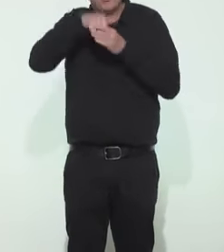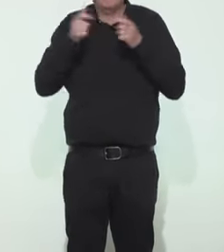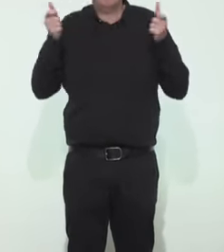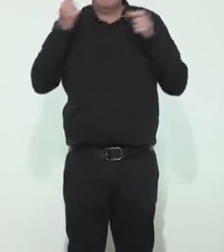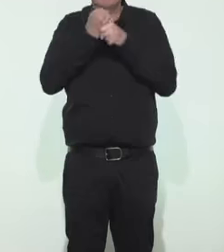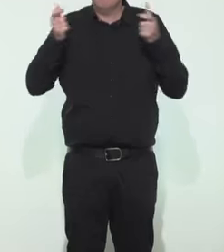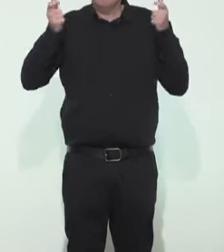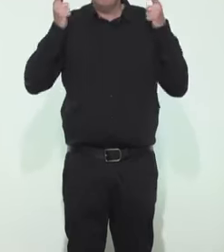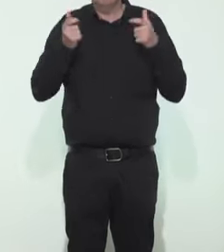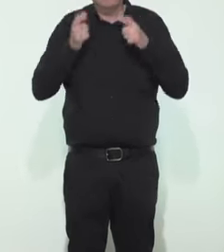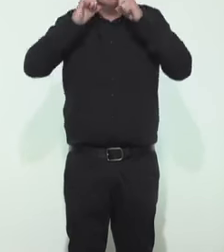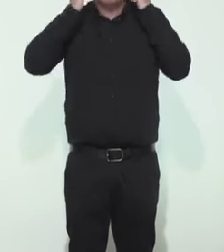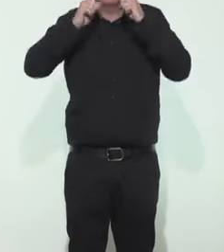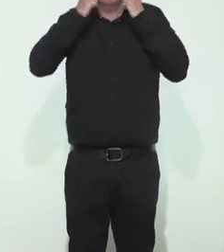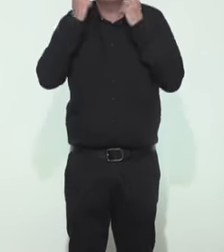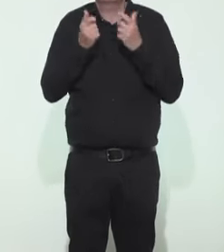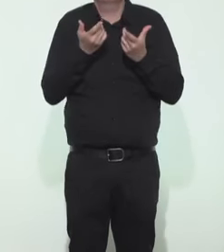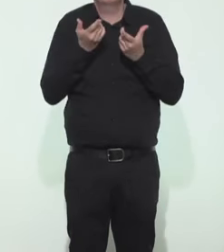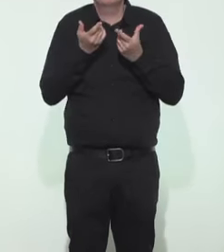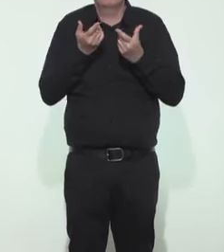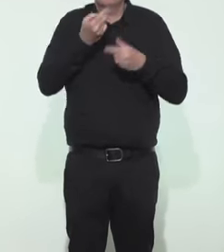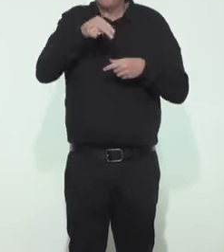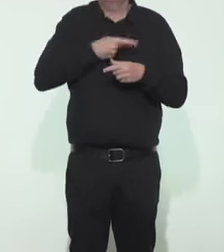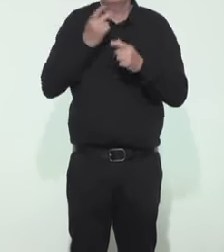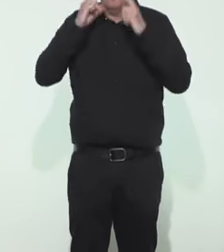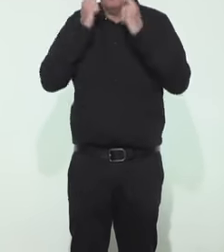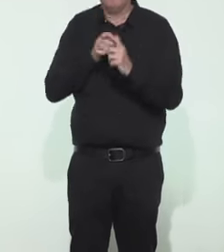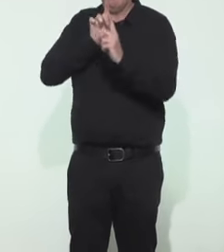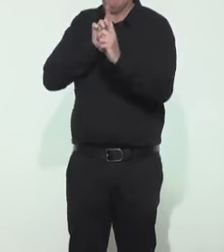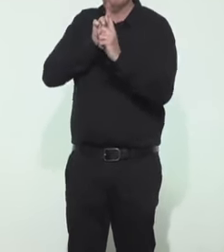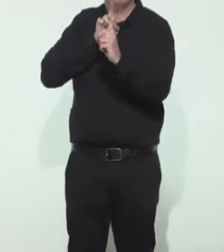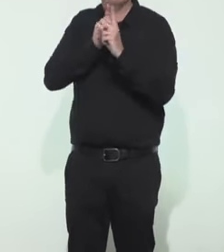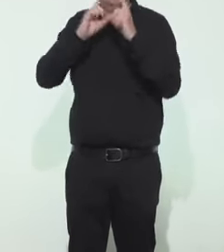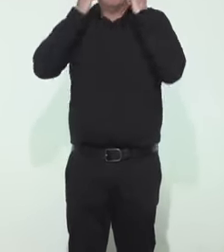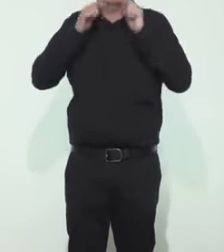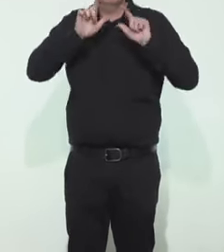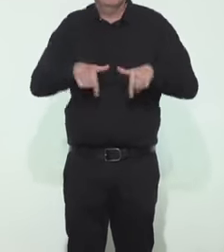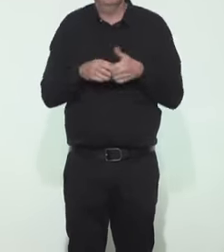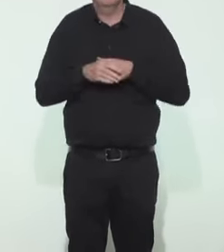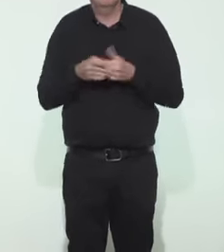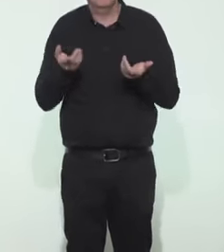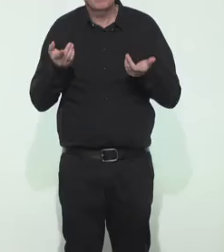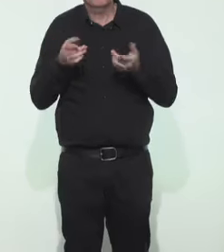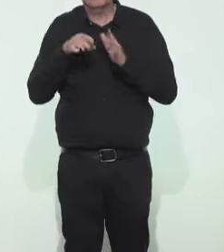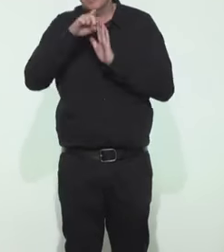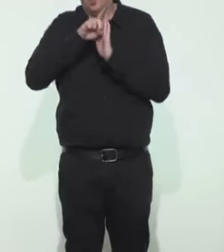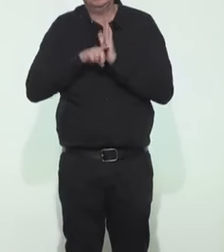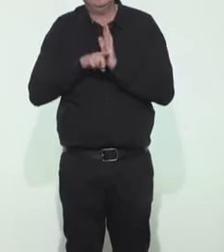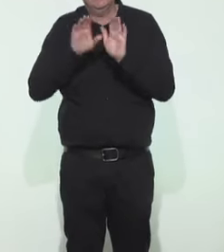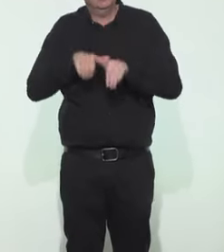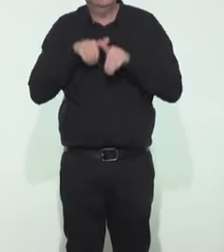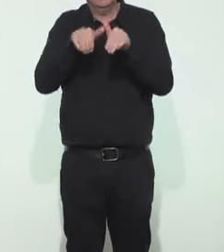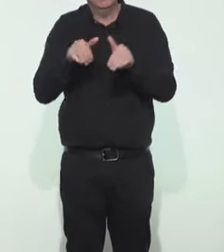ces mesures de protection pour le grand public elles vont rester les mêmes et elles sont indispensables je vous rappelle donc c'est important que